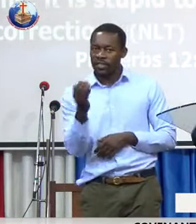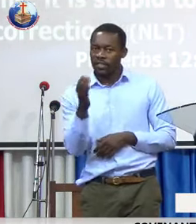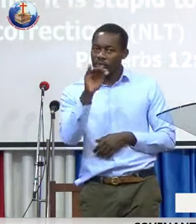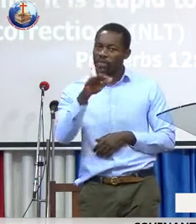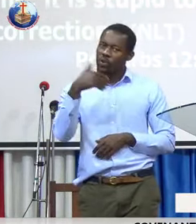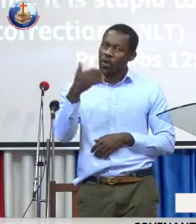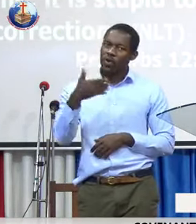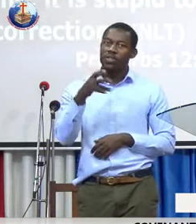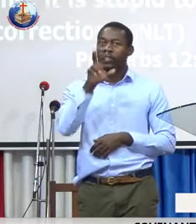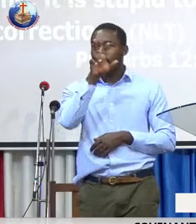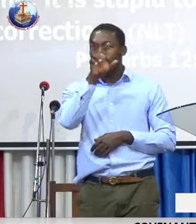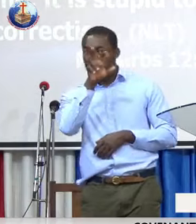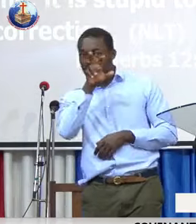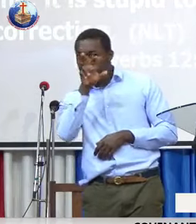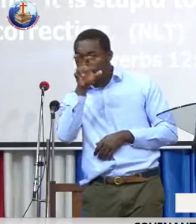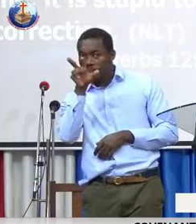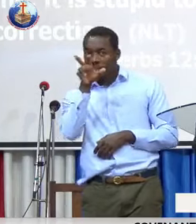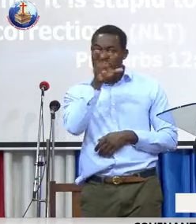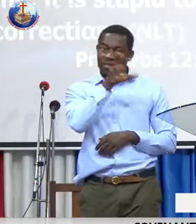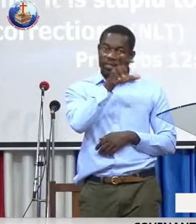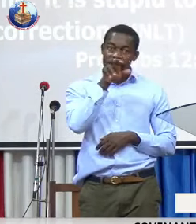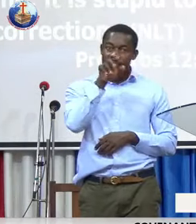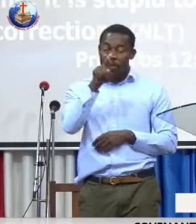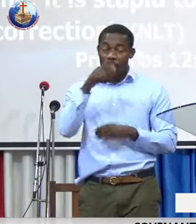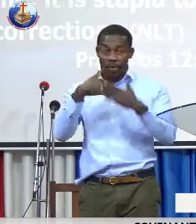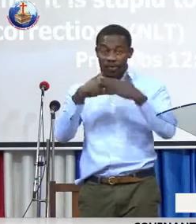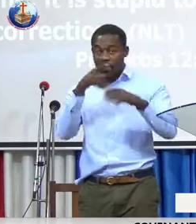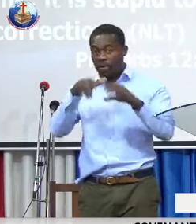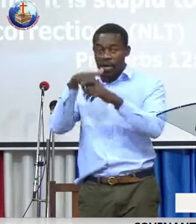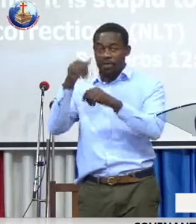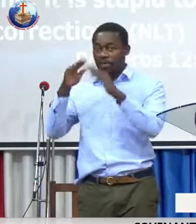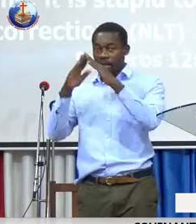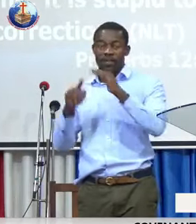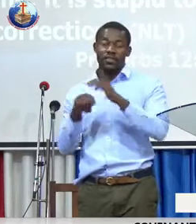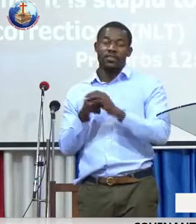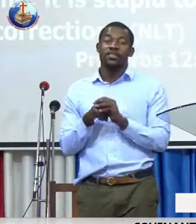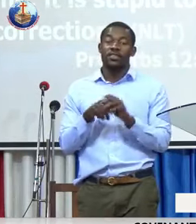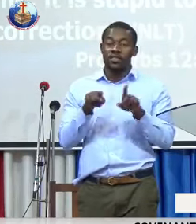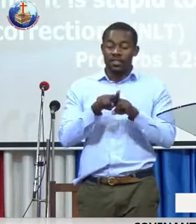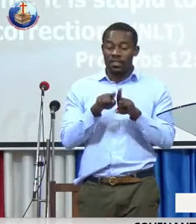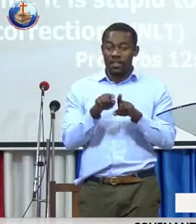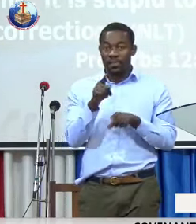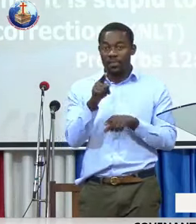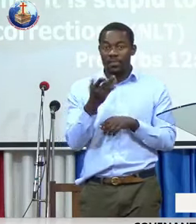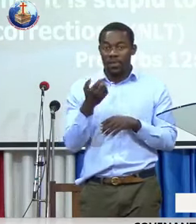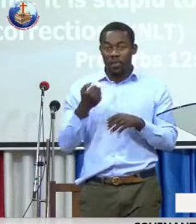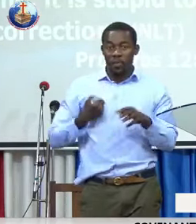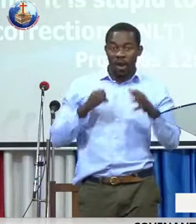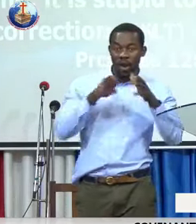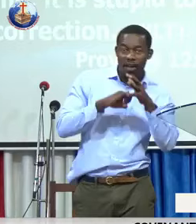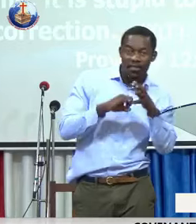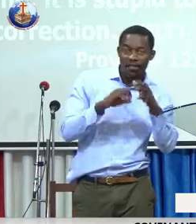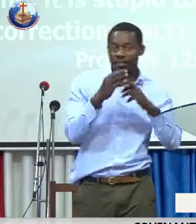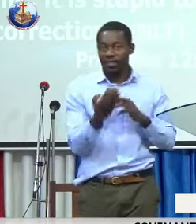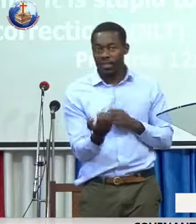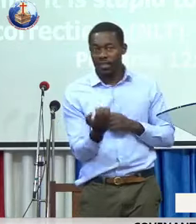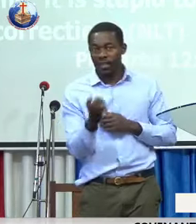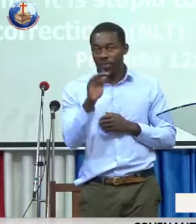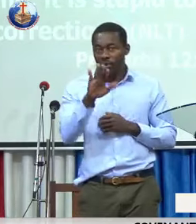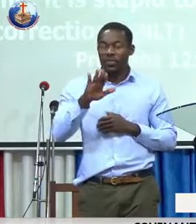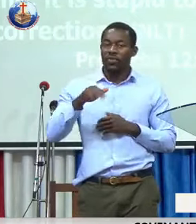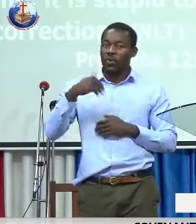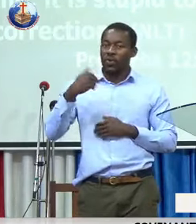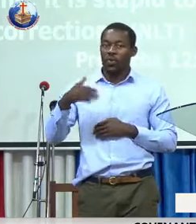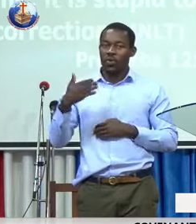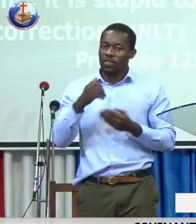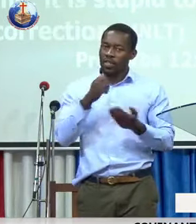out of the house. Kioo ambacho unaangalia ndani kabla uondoke katika nyumba yako. They are the ones keeping tabs on you to ensure that you are the salt and you are the